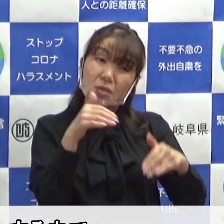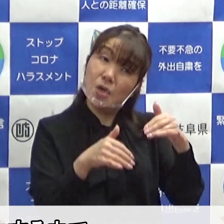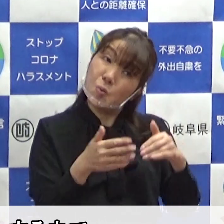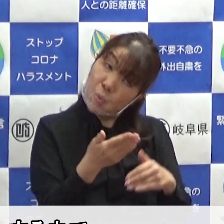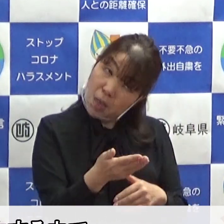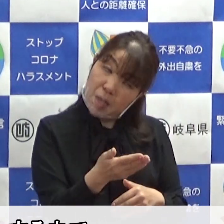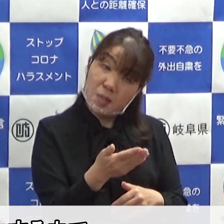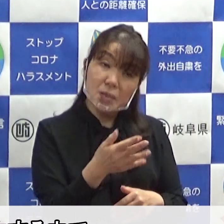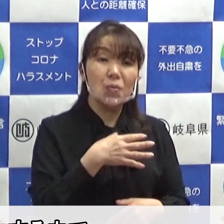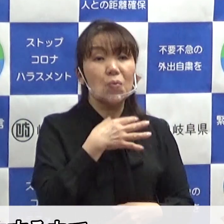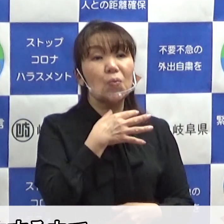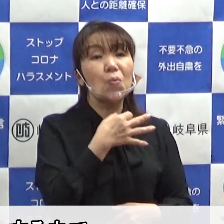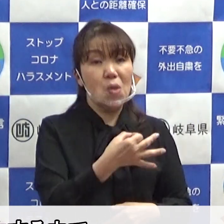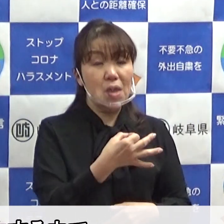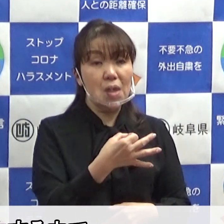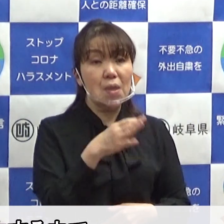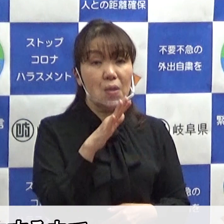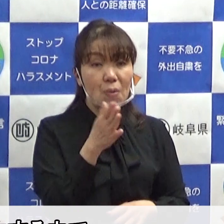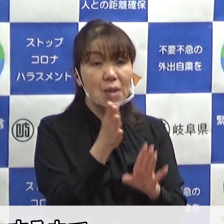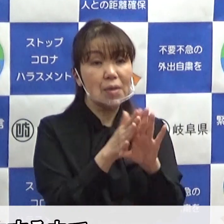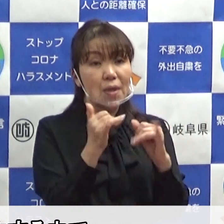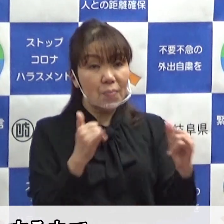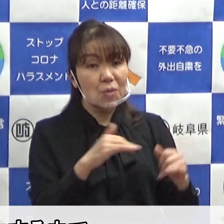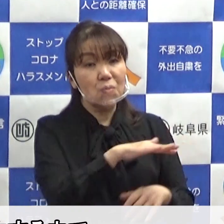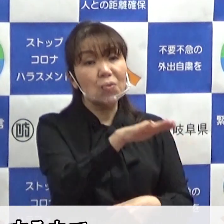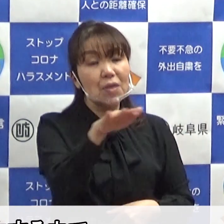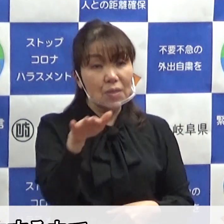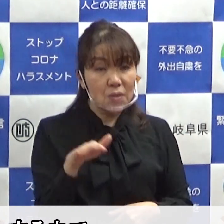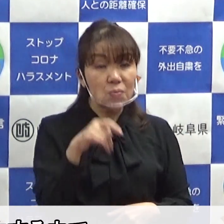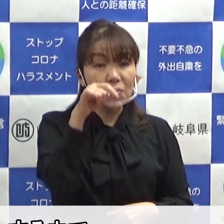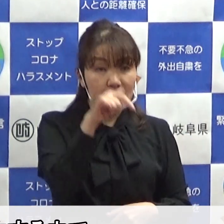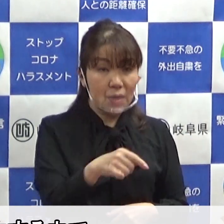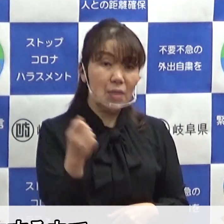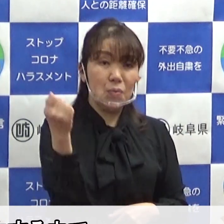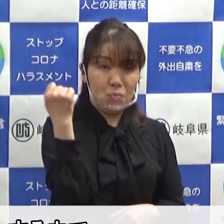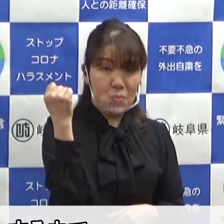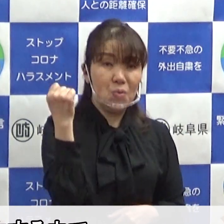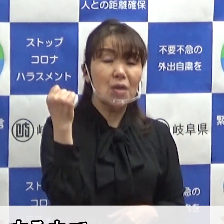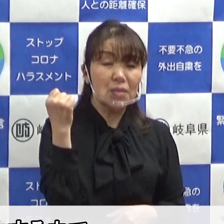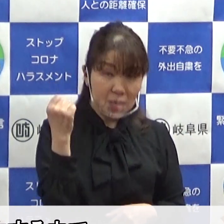かねという声は県民の皆さんの間には大変強かった